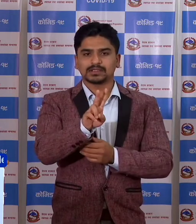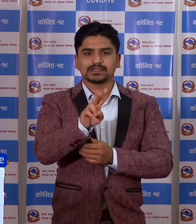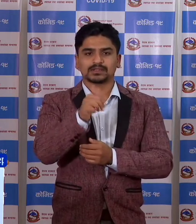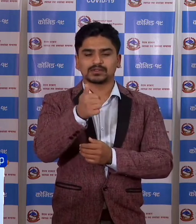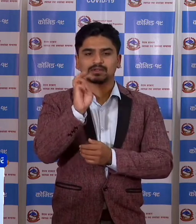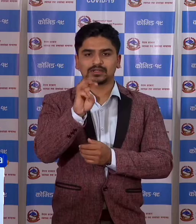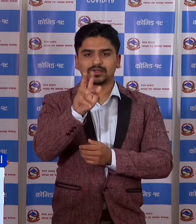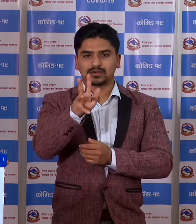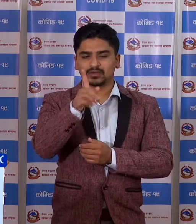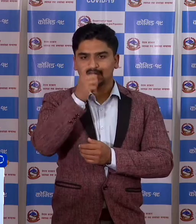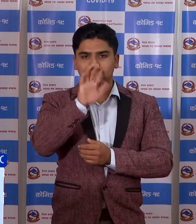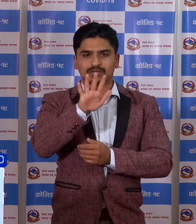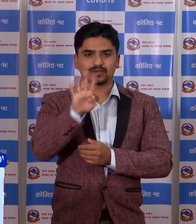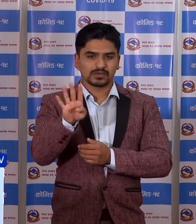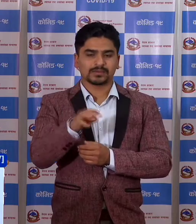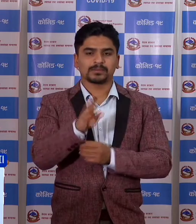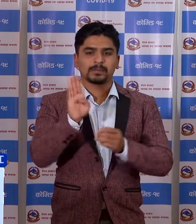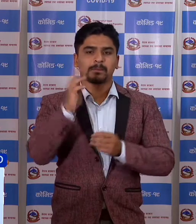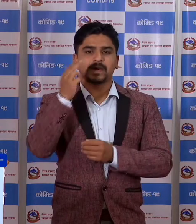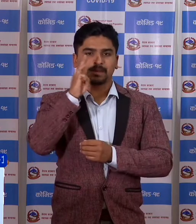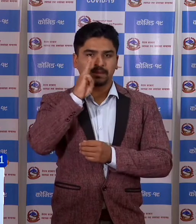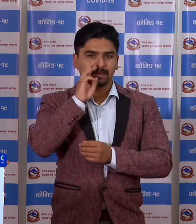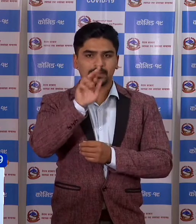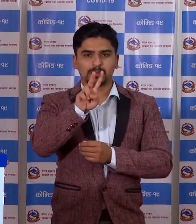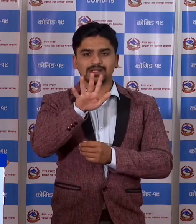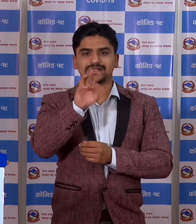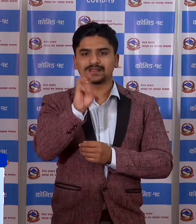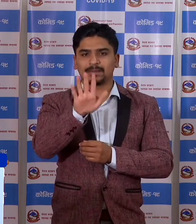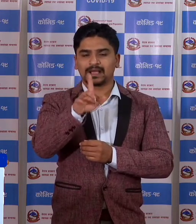2 6,954, बागमती प्रदेशमा